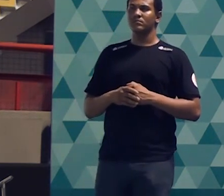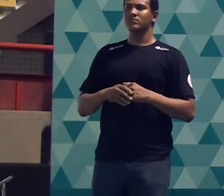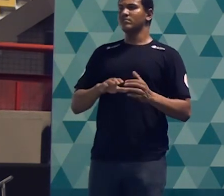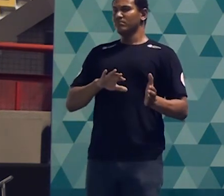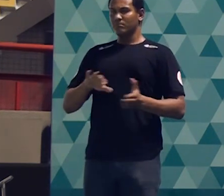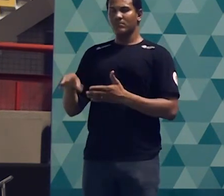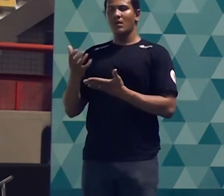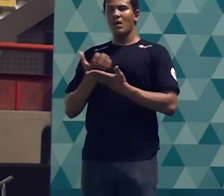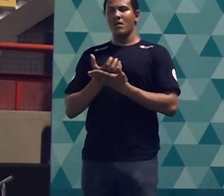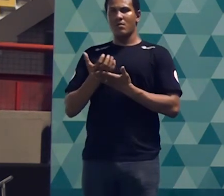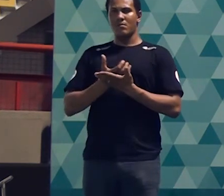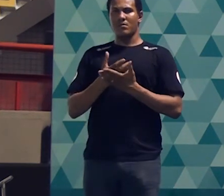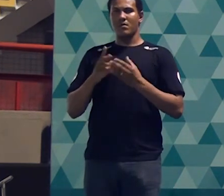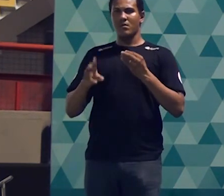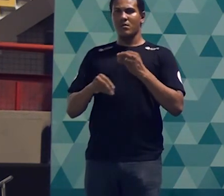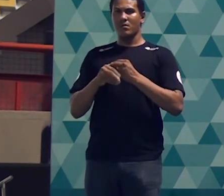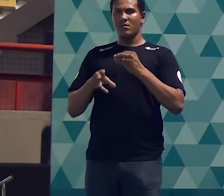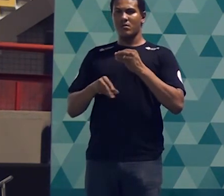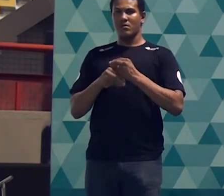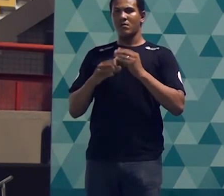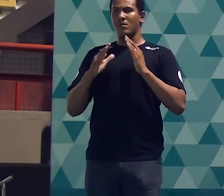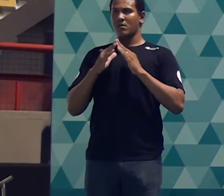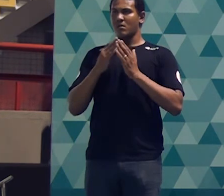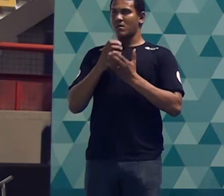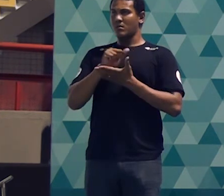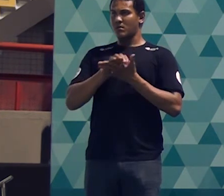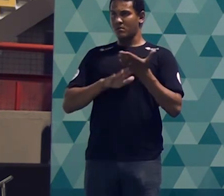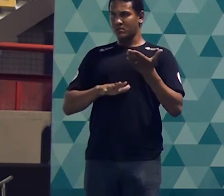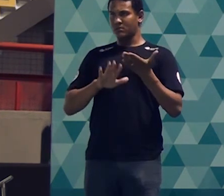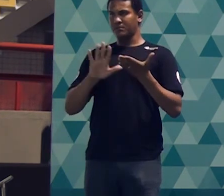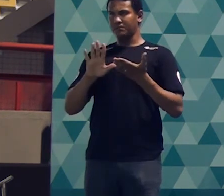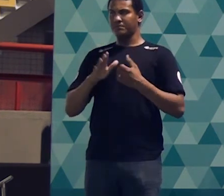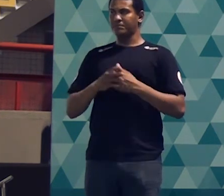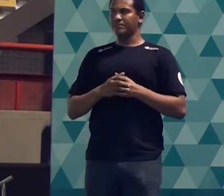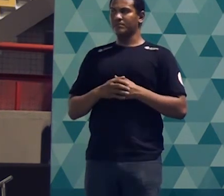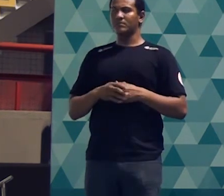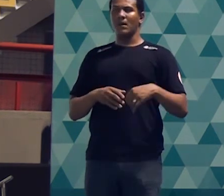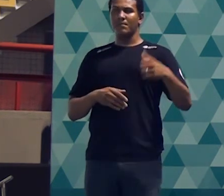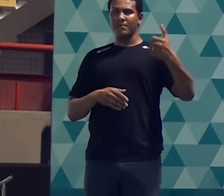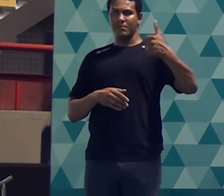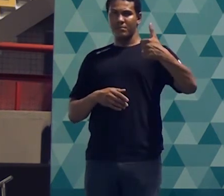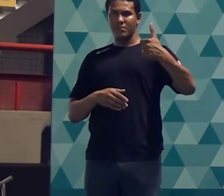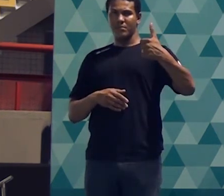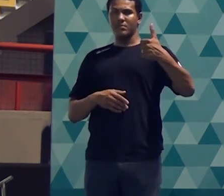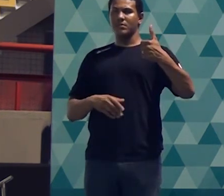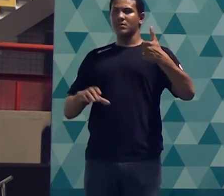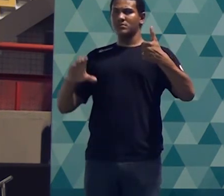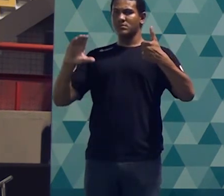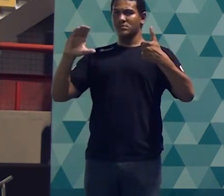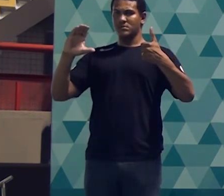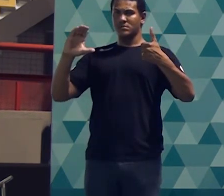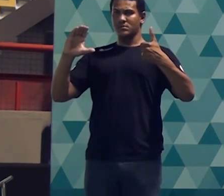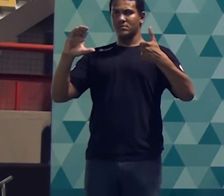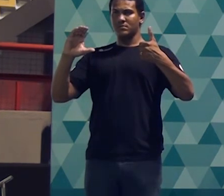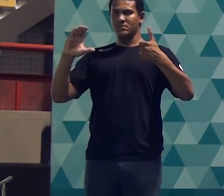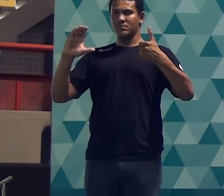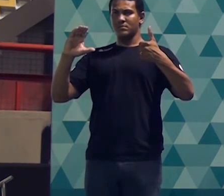Gabarito dos complementares, dos exercícios de casa. Primeira questão, C de casa.